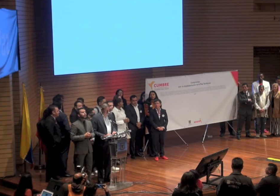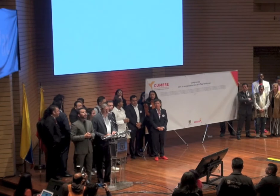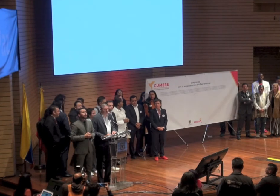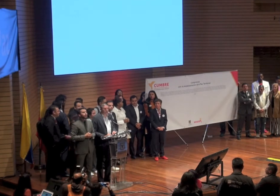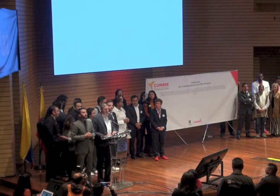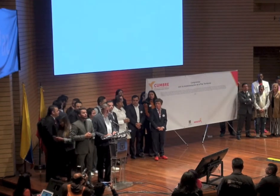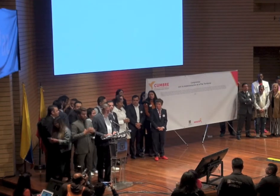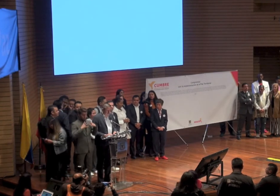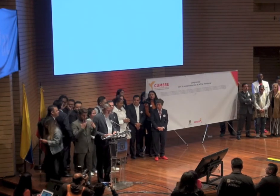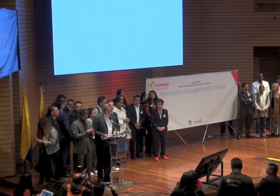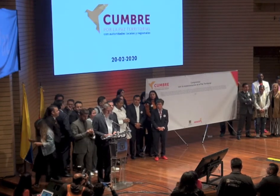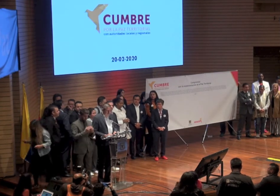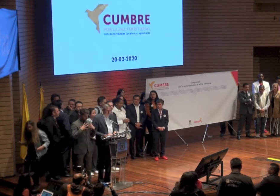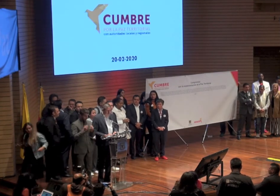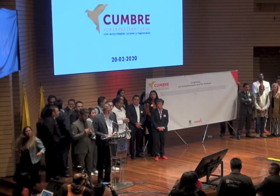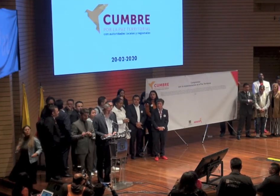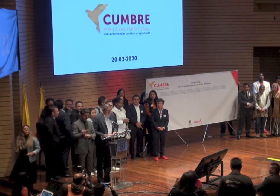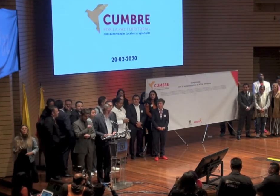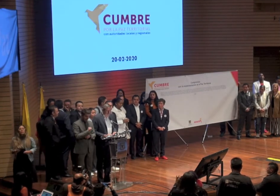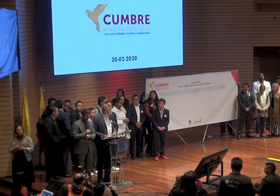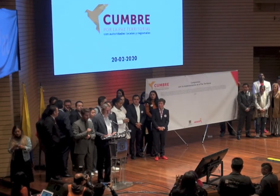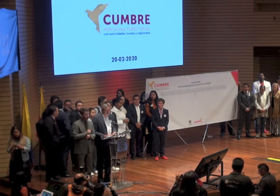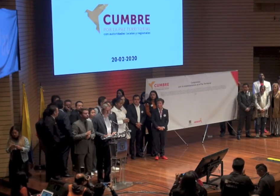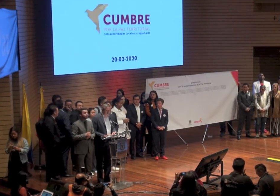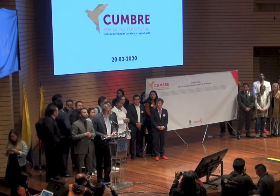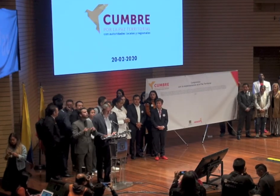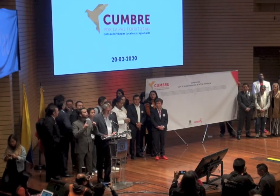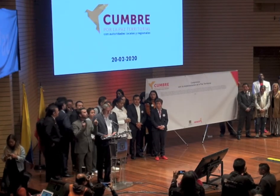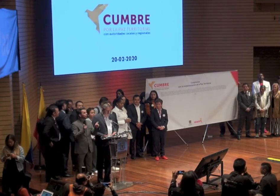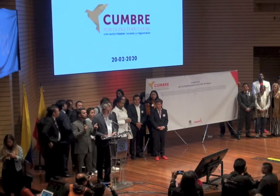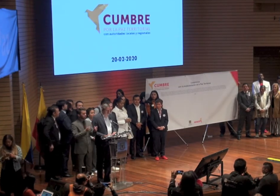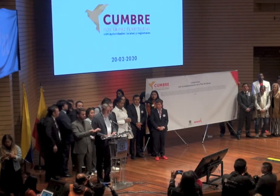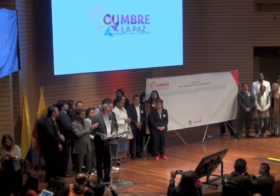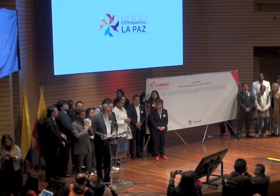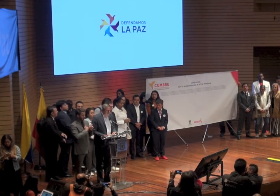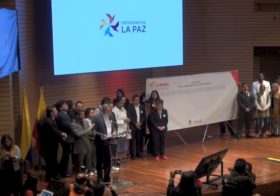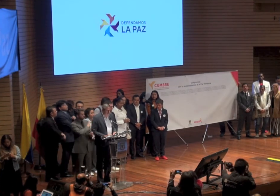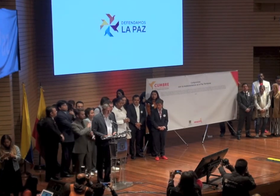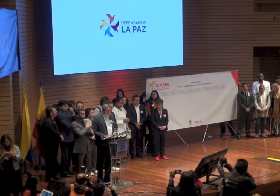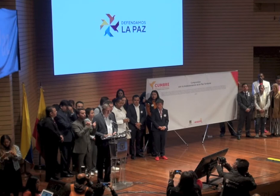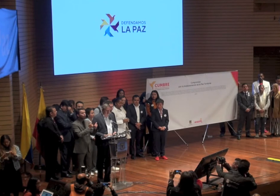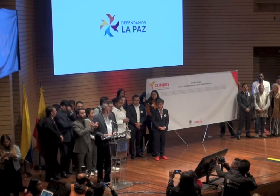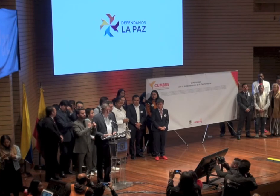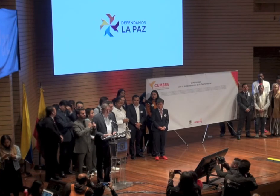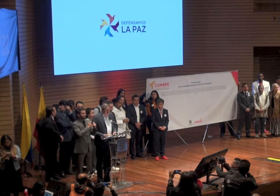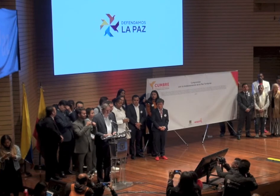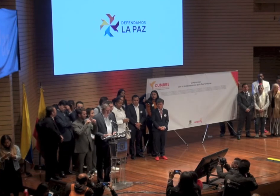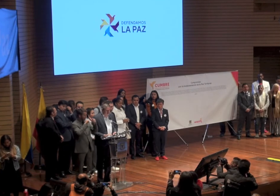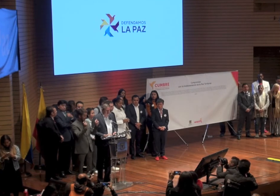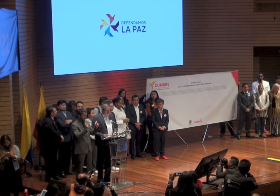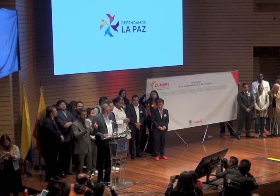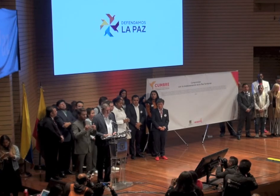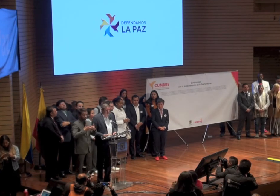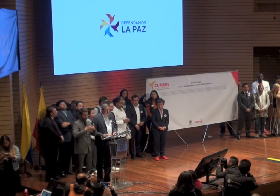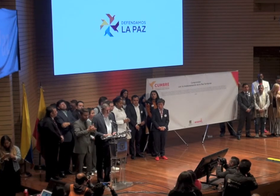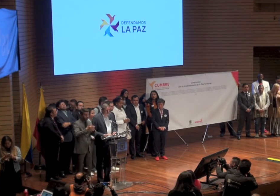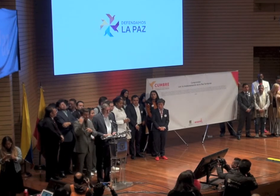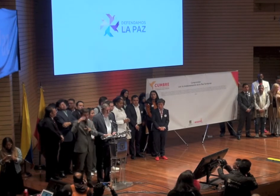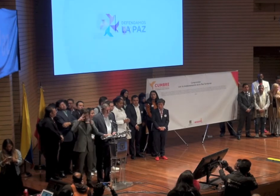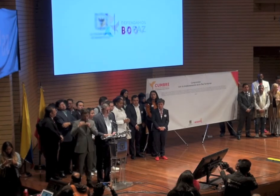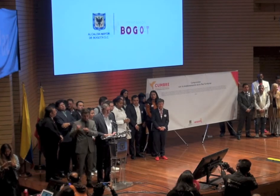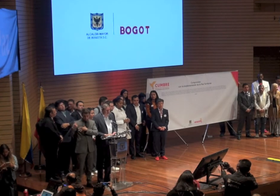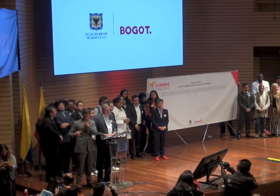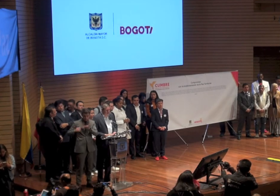nosotros y nosotras, primeras autoridades territoriales que tendrán el conjunto de su mandato institucional después de la firma del